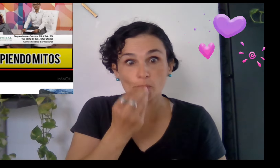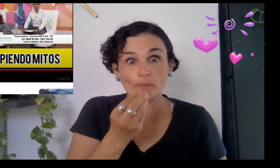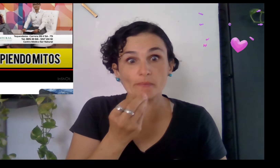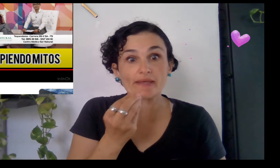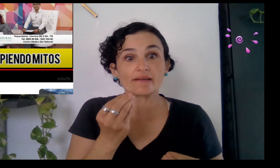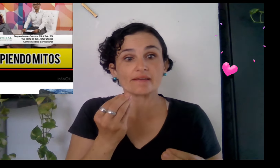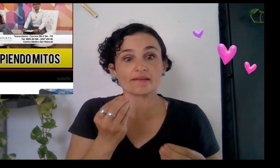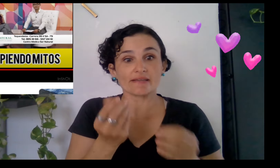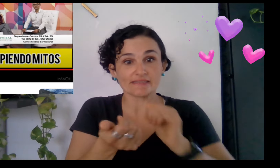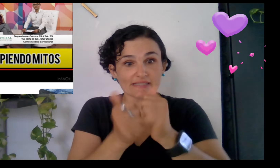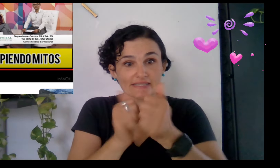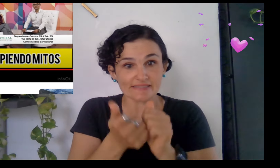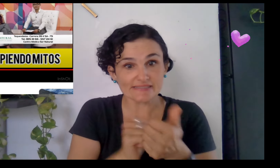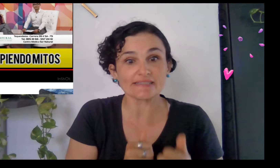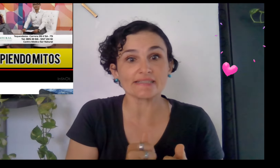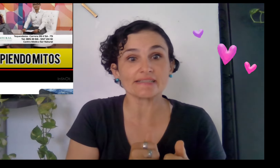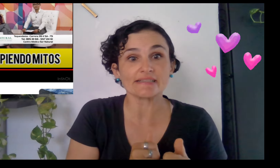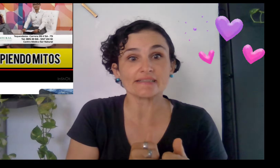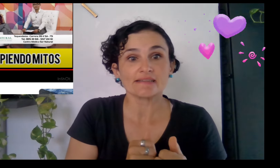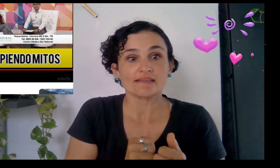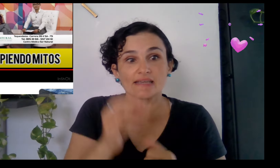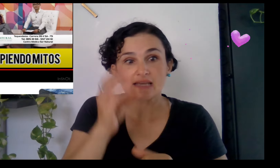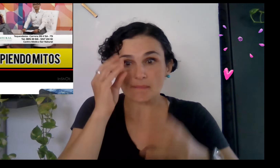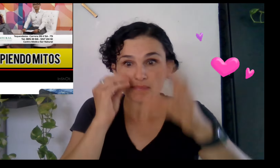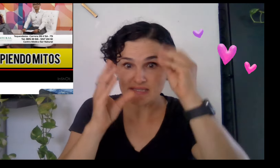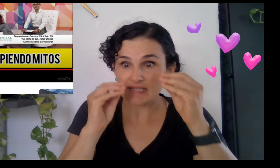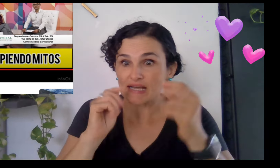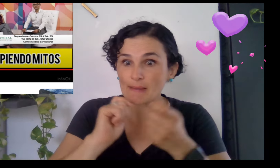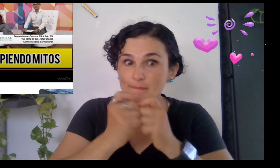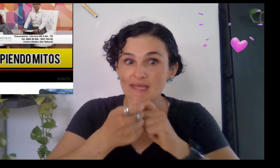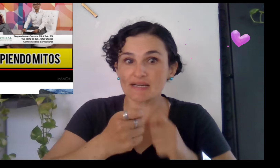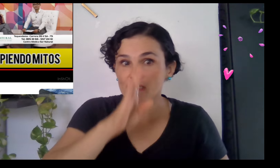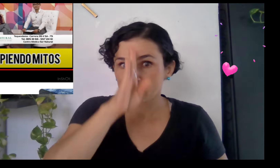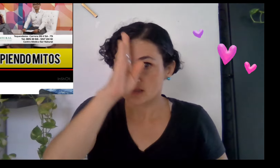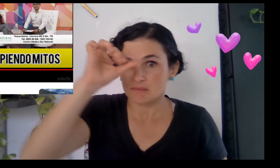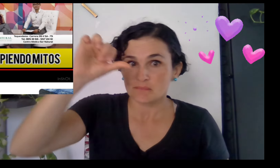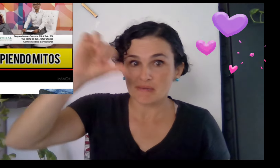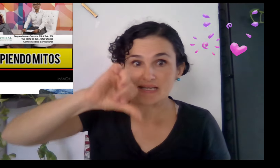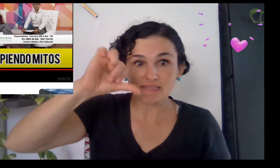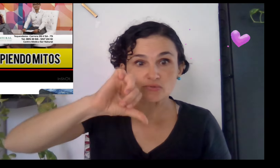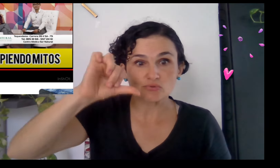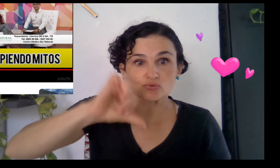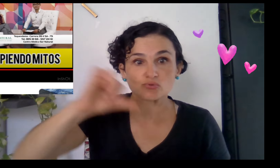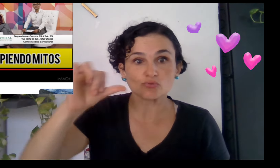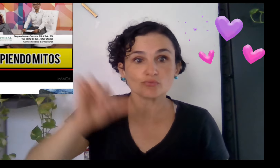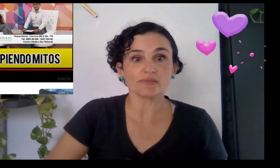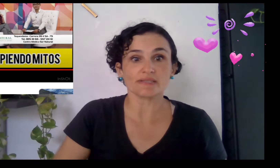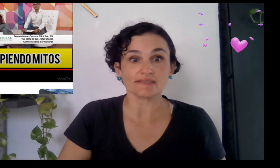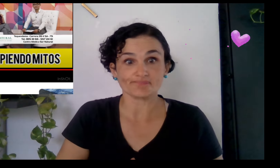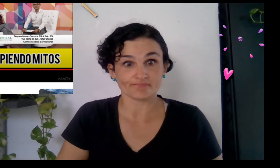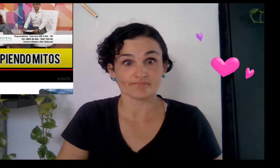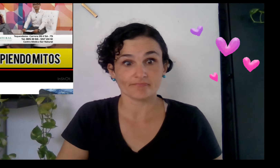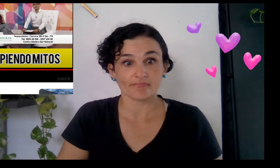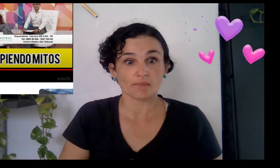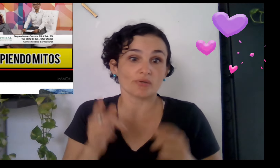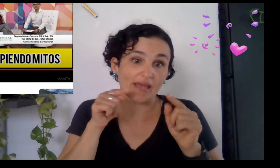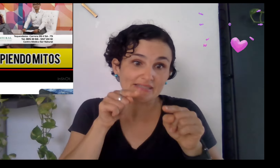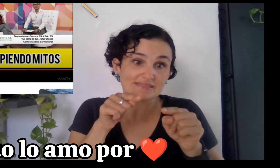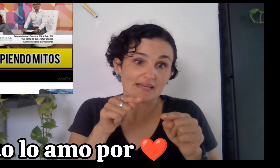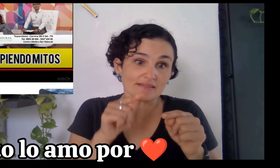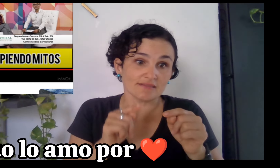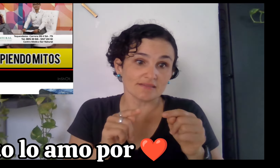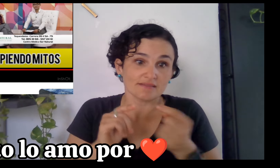se ejerciten, que aprendan a cambiar malas costumbres, porque ahí está